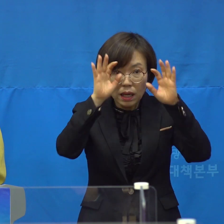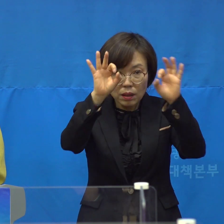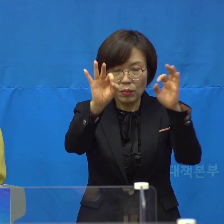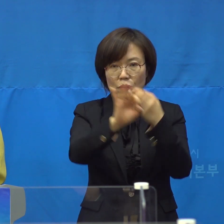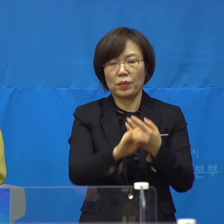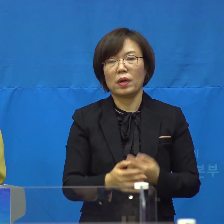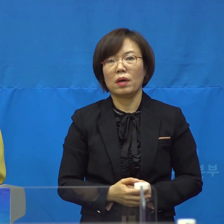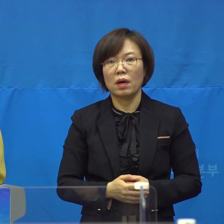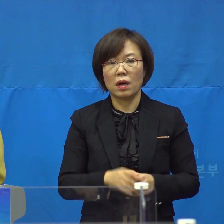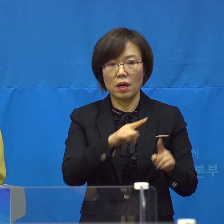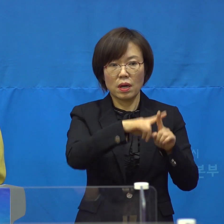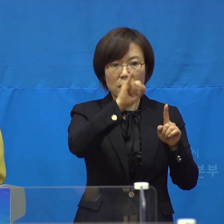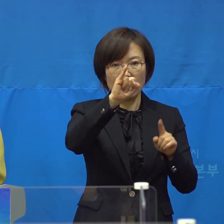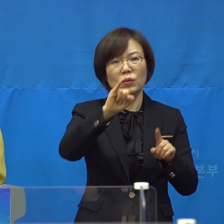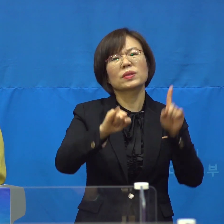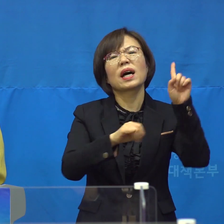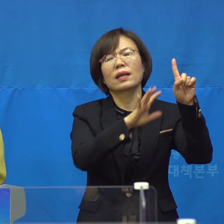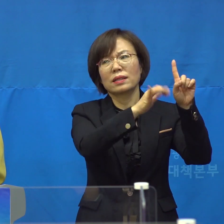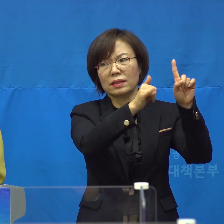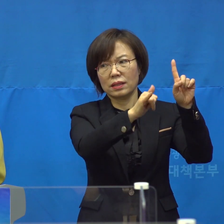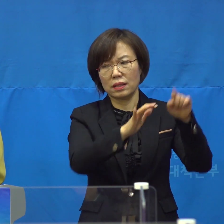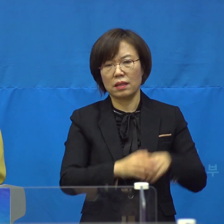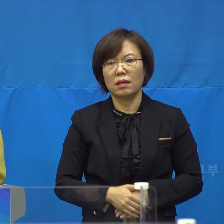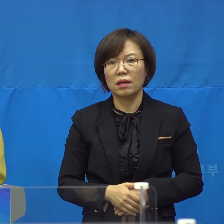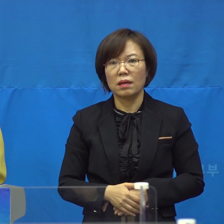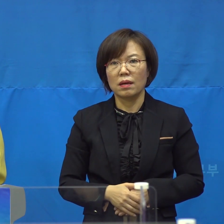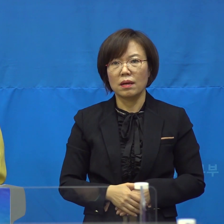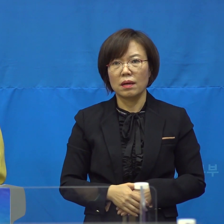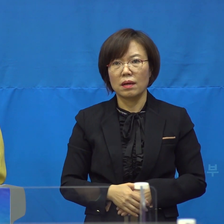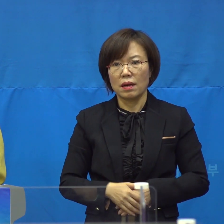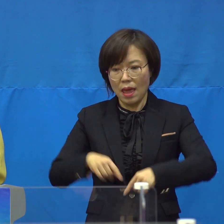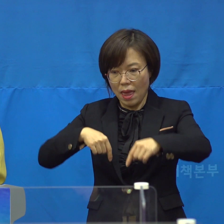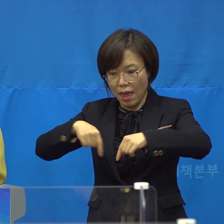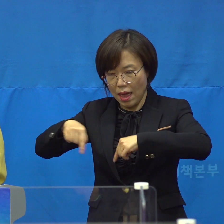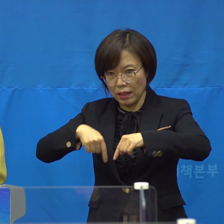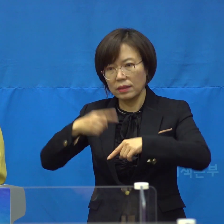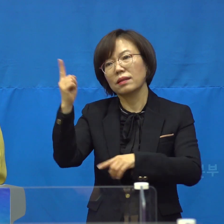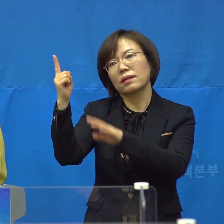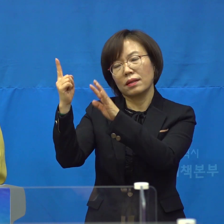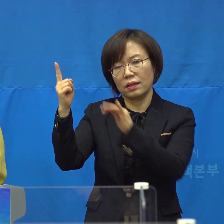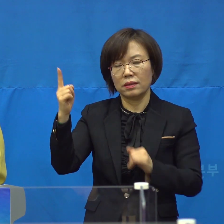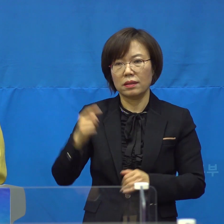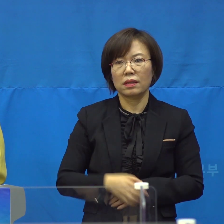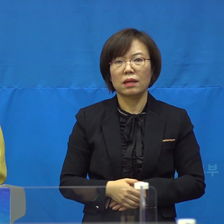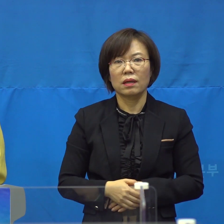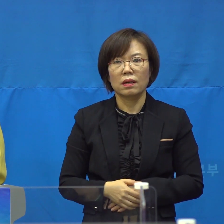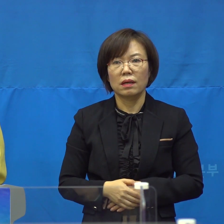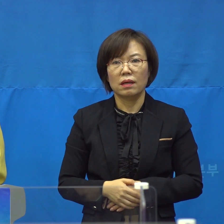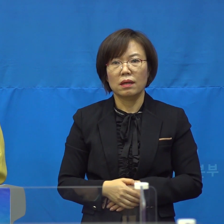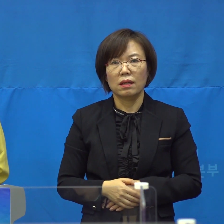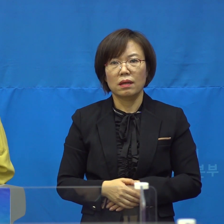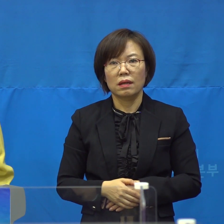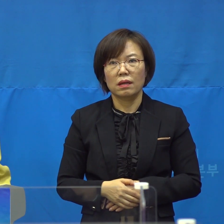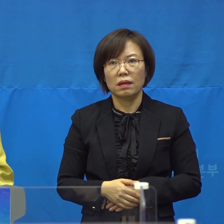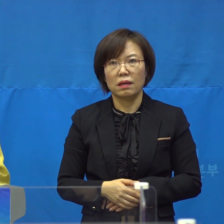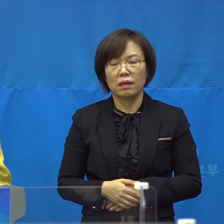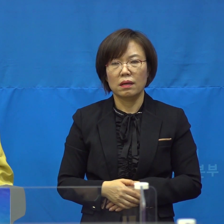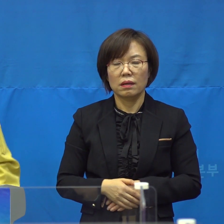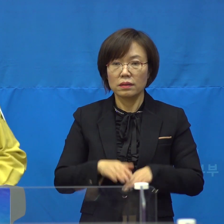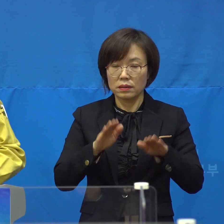보시면 간호사가 한 명이고 이제 행정요원이 한 명.